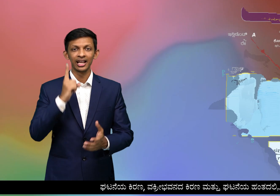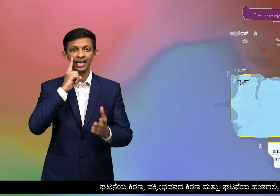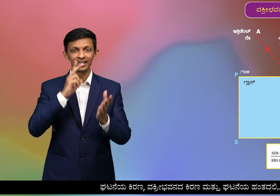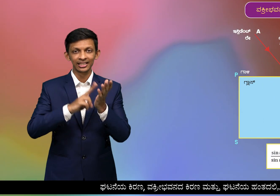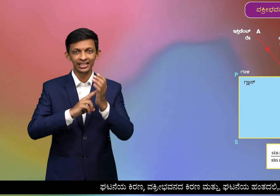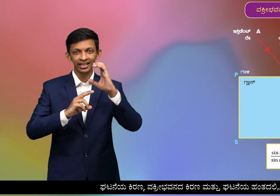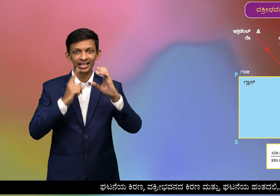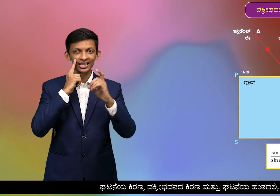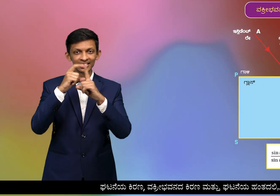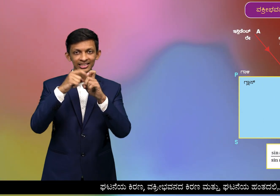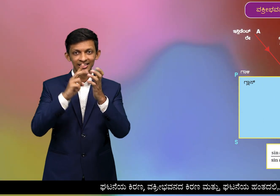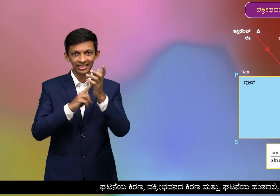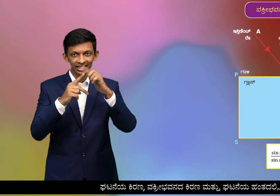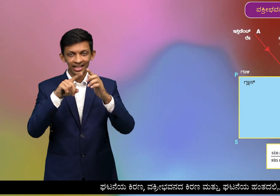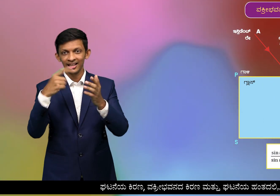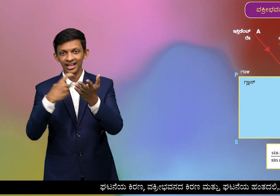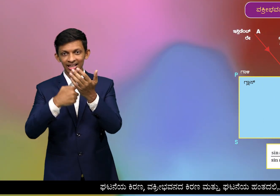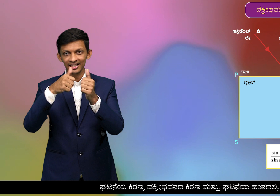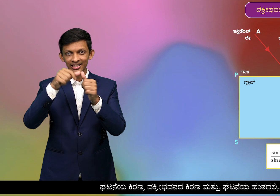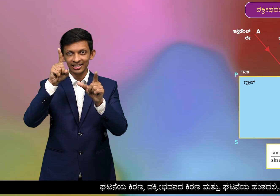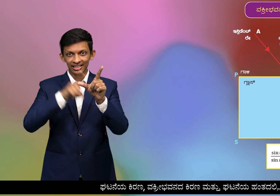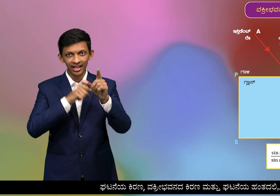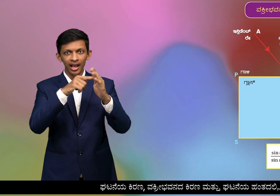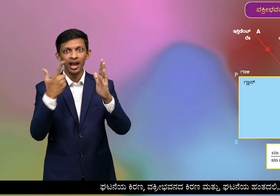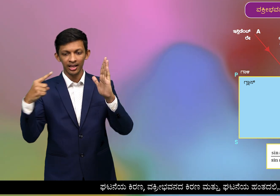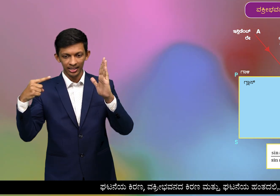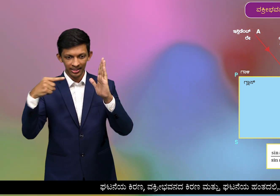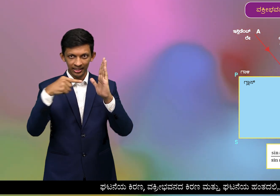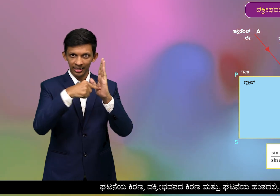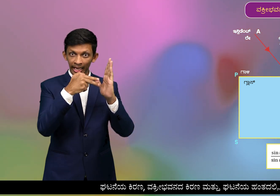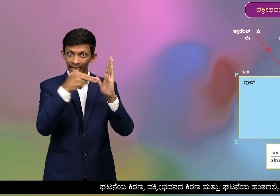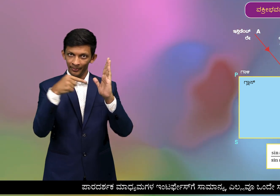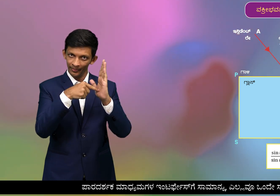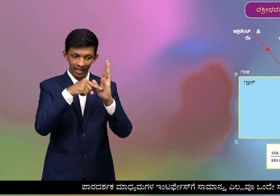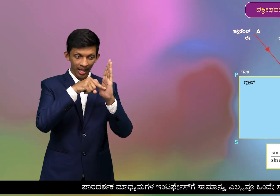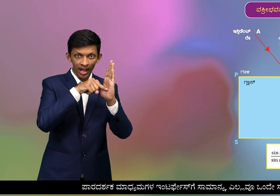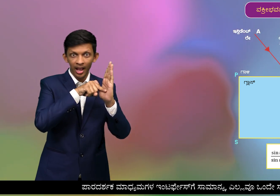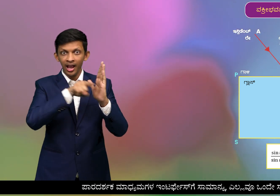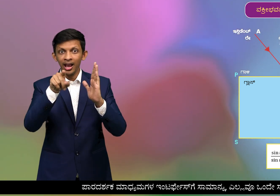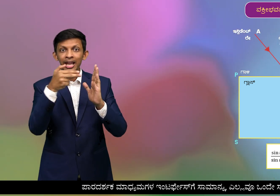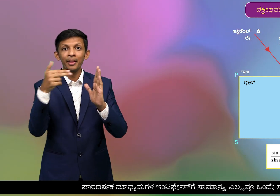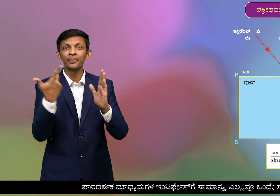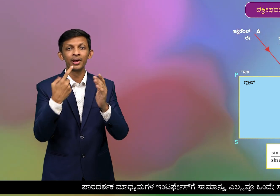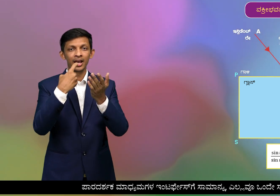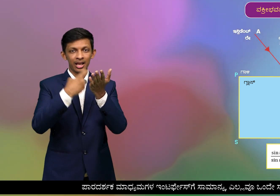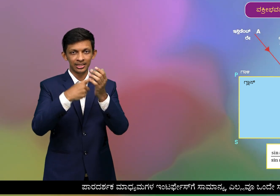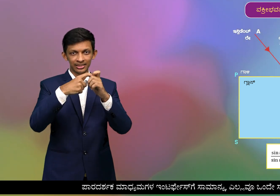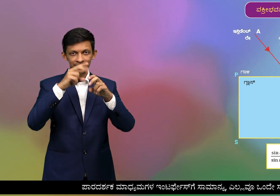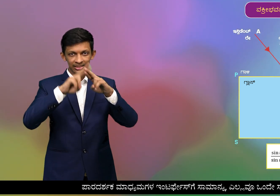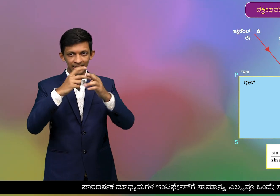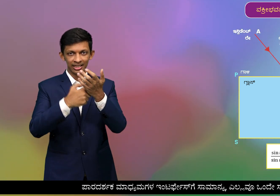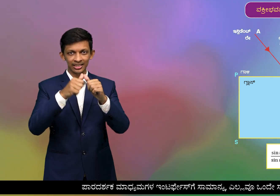ಗಟಣಿಯ ಕಿರಣ ವಕ್ರಿ ಭವನದ ಕಿರಣ ಮತ್ತು ಗಟಣಿಯ ಹಂತದಲ್ಲಿ ಎರಡು ಪಾರದರ್ಷಕ ಮಾಧ್ಯಮಗಳ